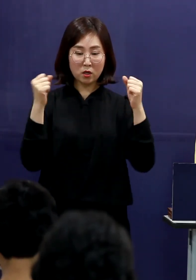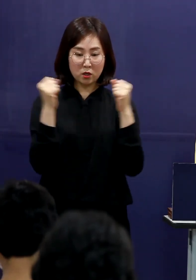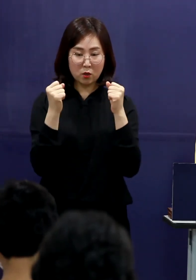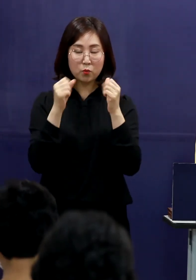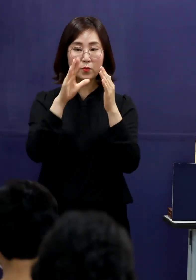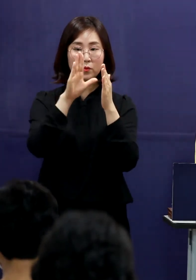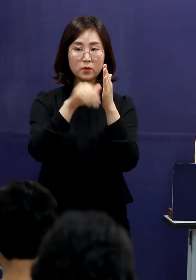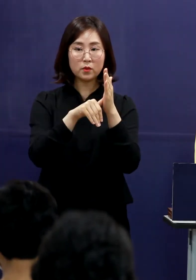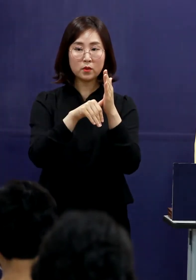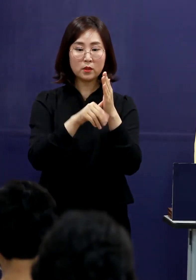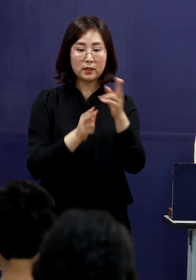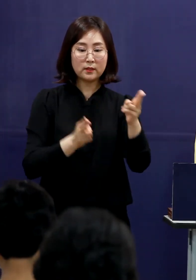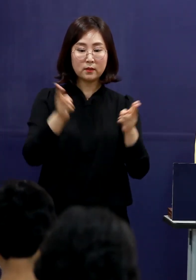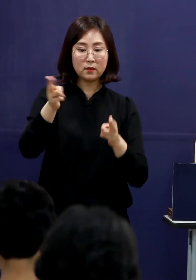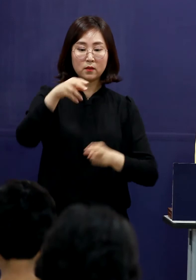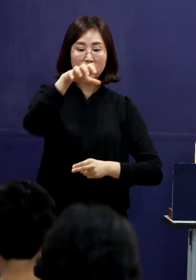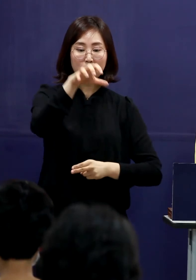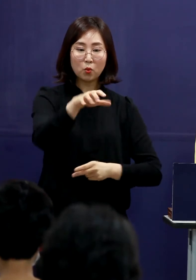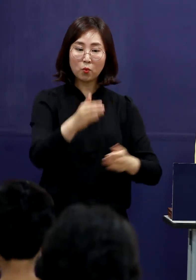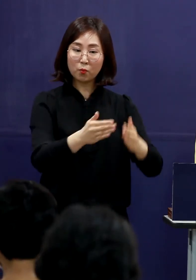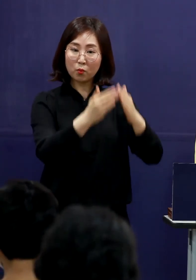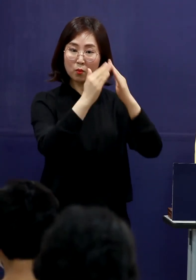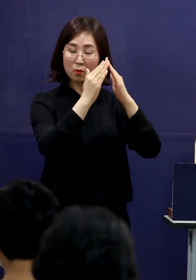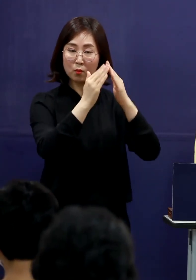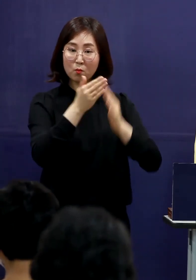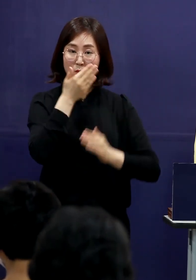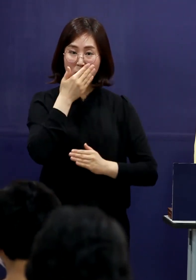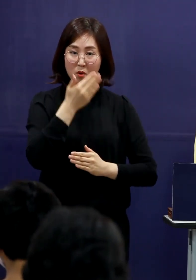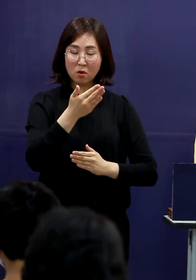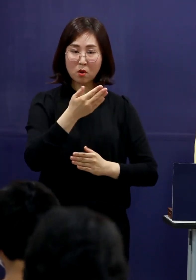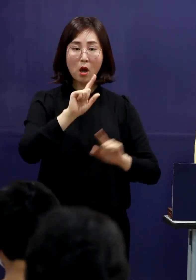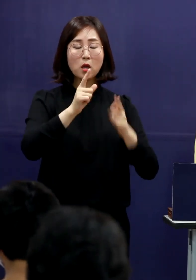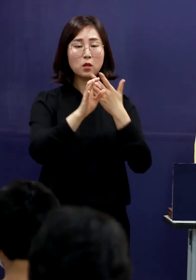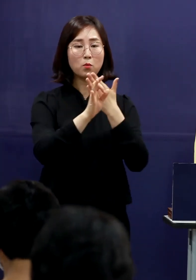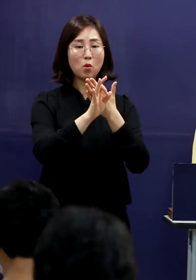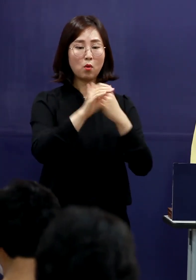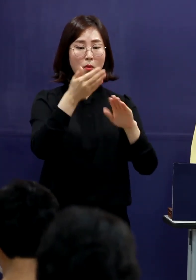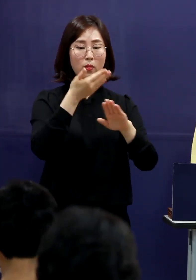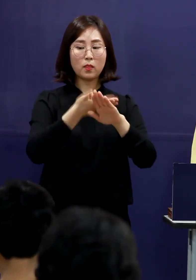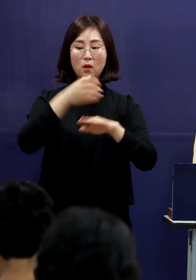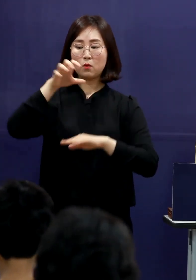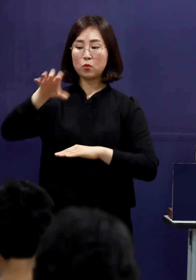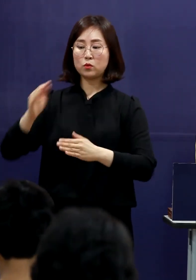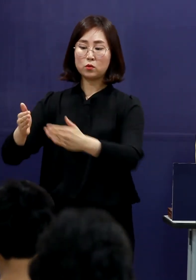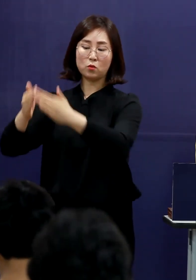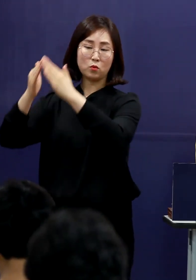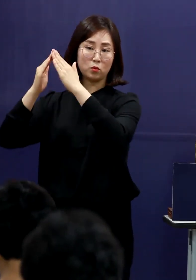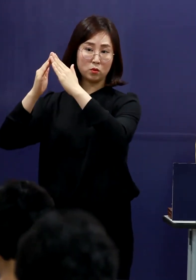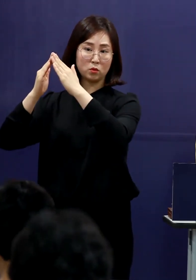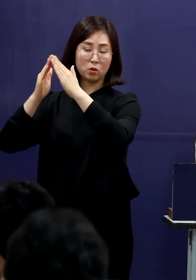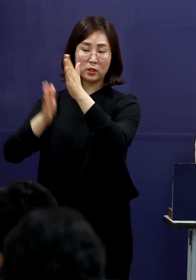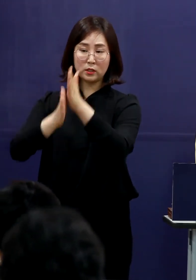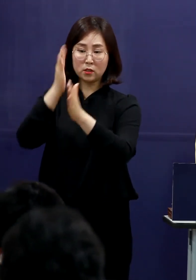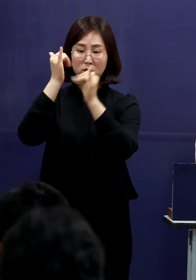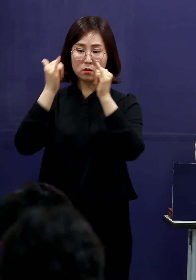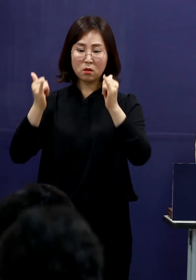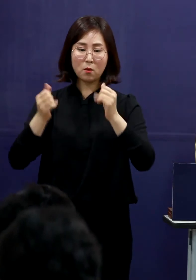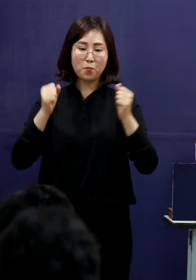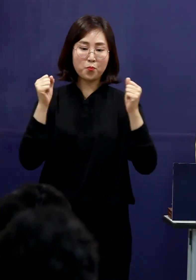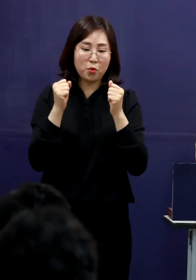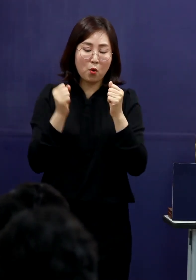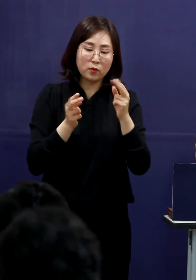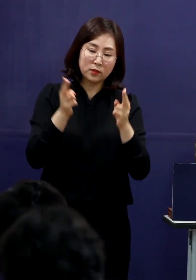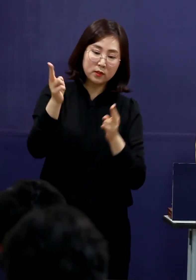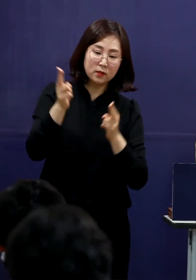안 된다면은 다른 곳에 설치를 해서 우리 시민들이 겨울 스포츠를 즐길 수 있는